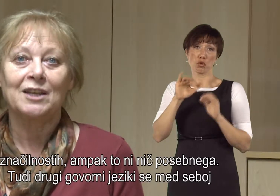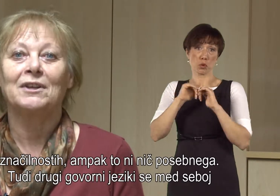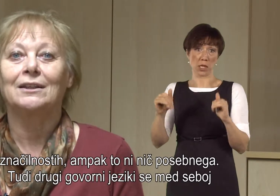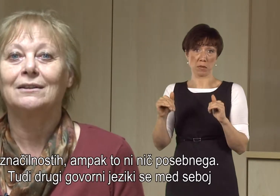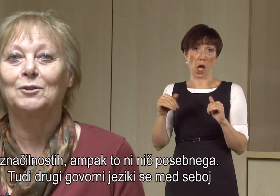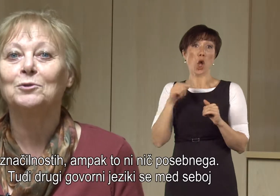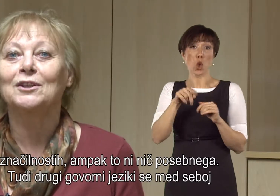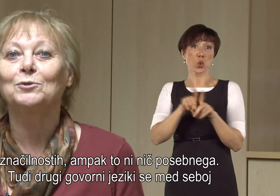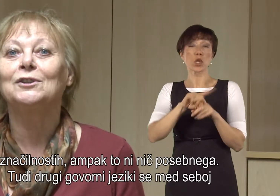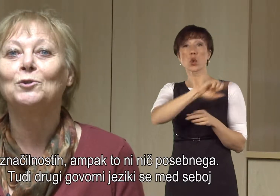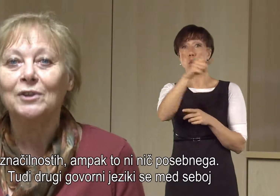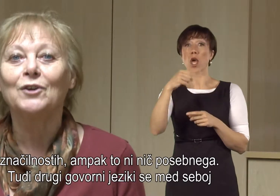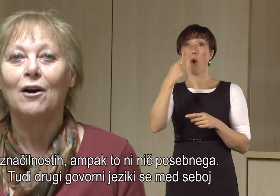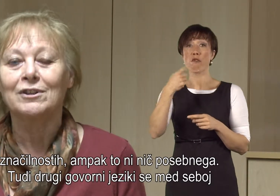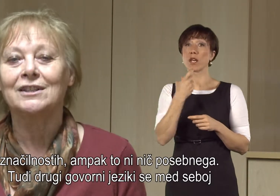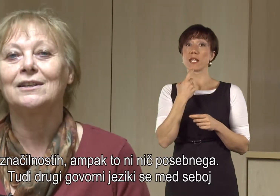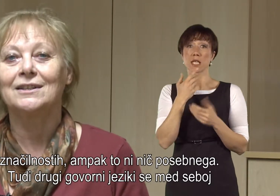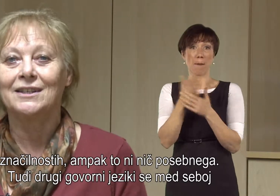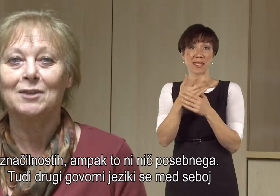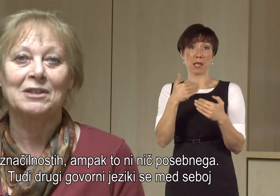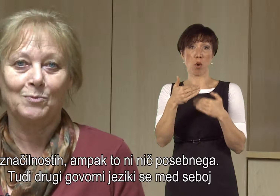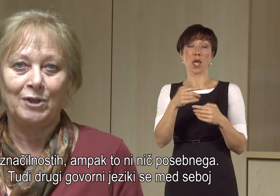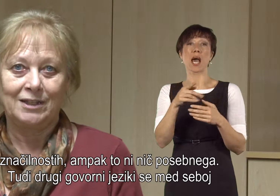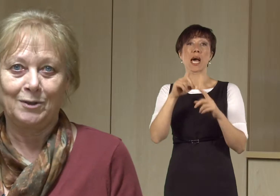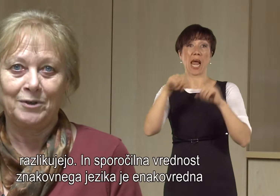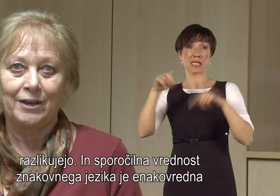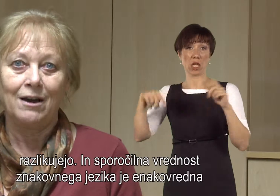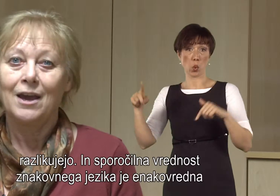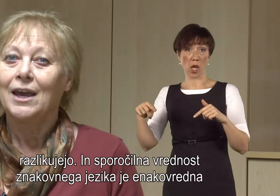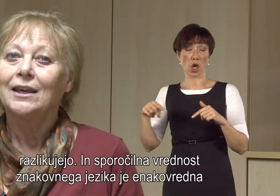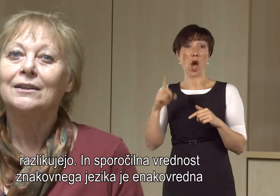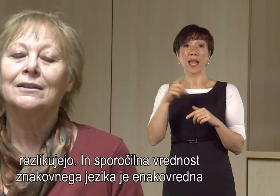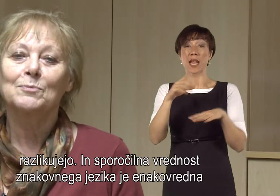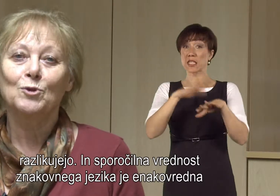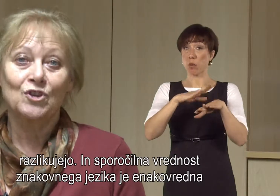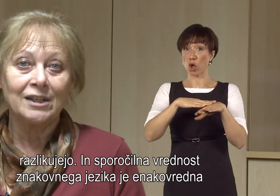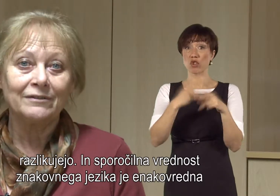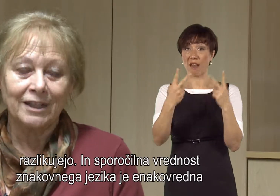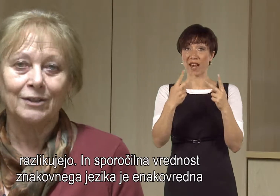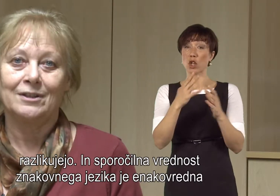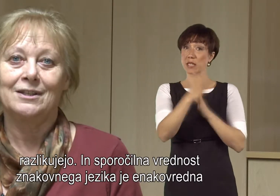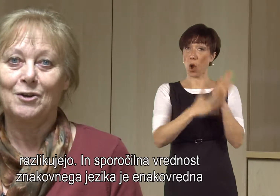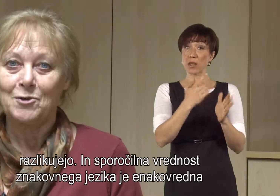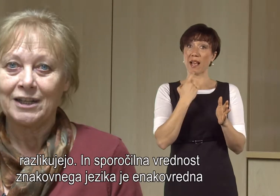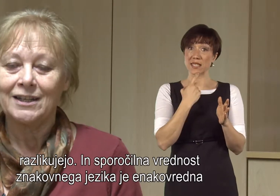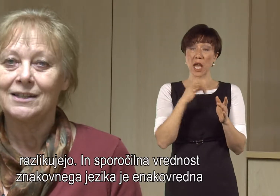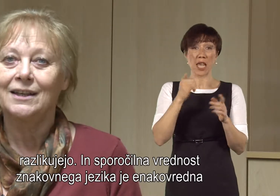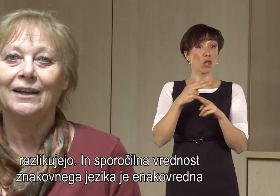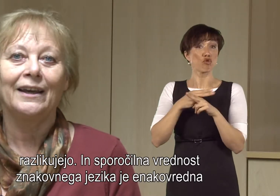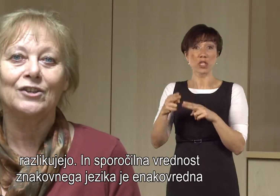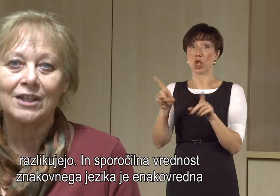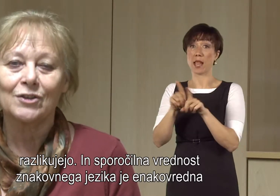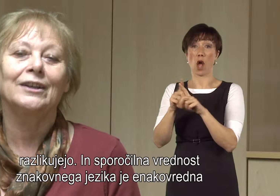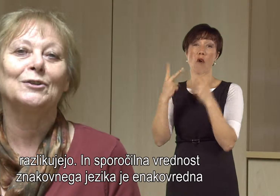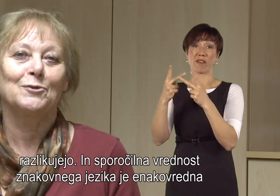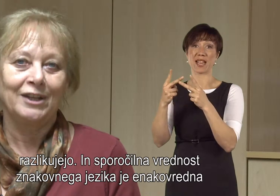nič posebnega. To se tudi drugi govorni jeziki med seboj razlikujejo. In sporočilna vrednost znakovnega jezika